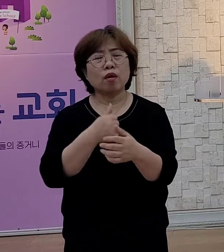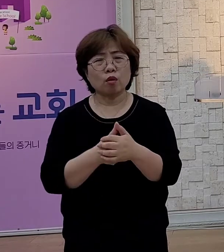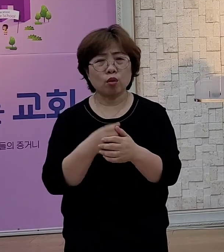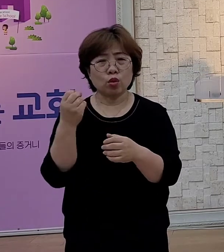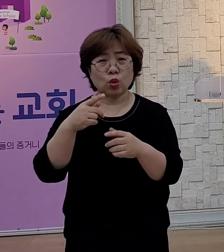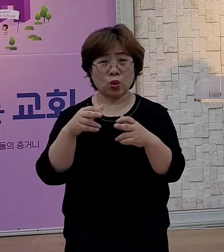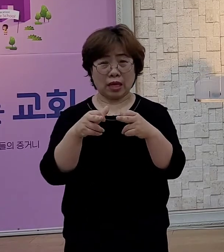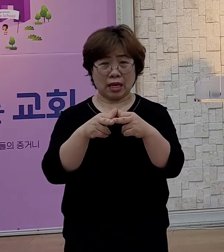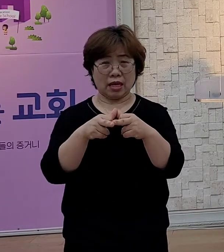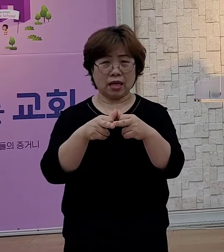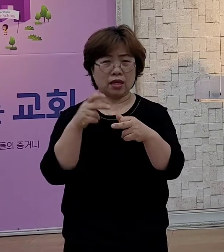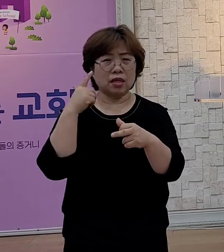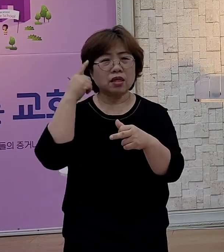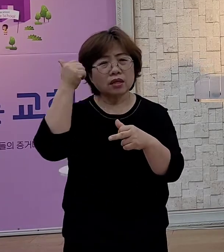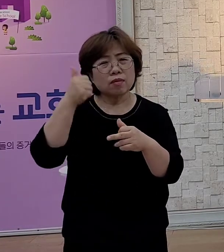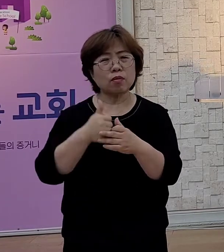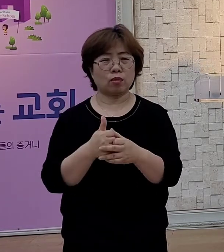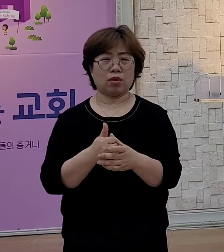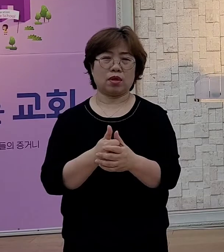설마 아닙니다.